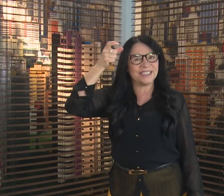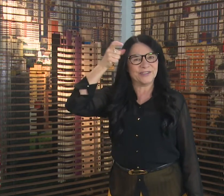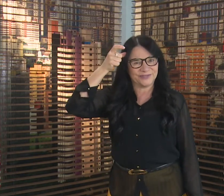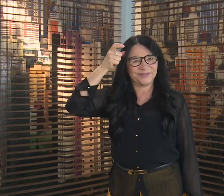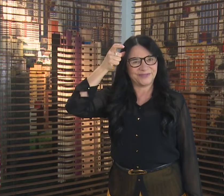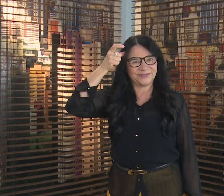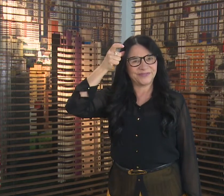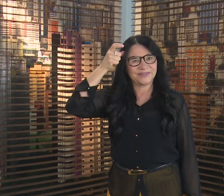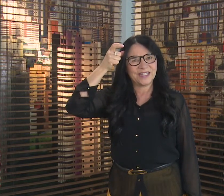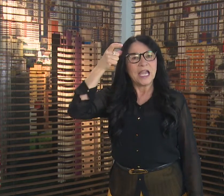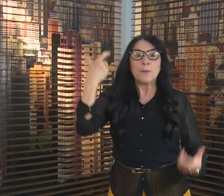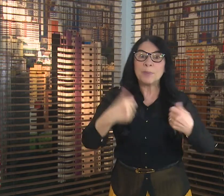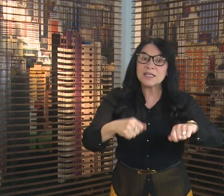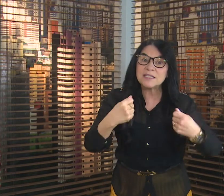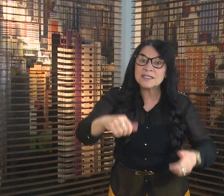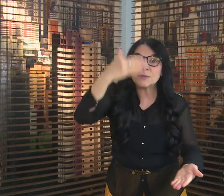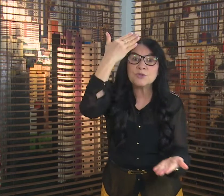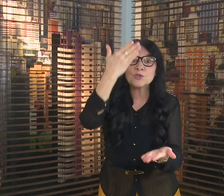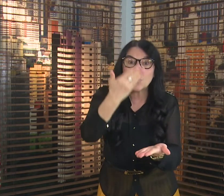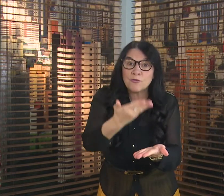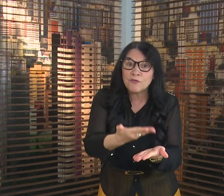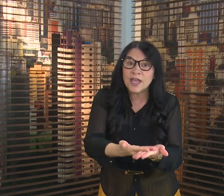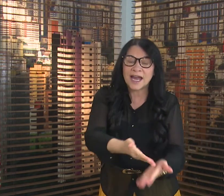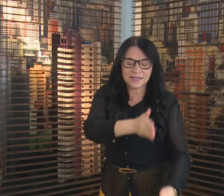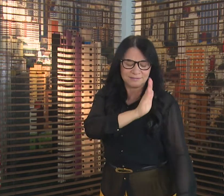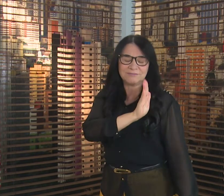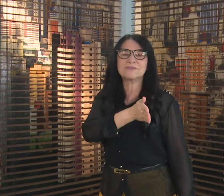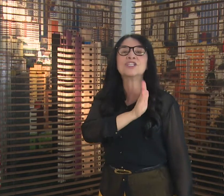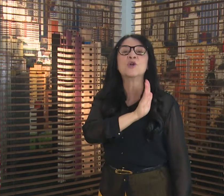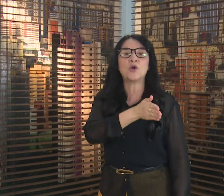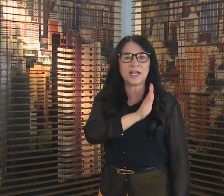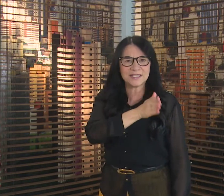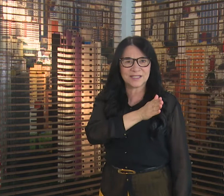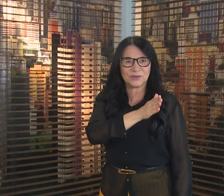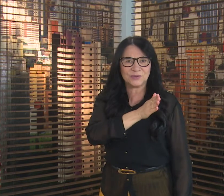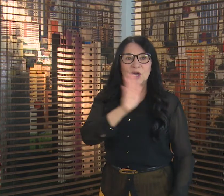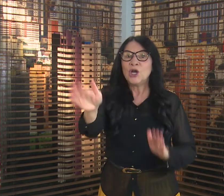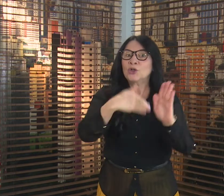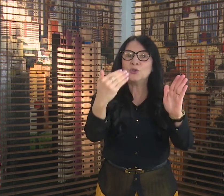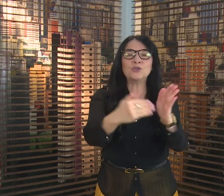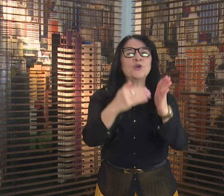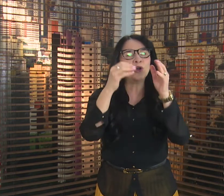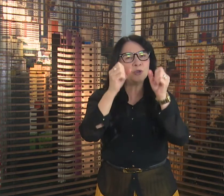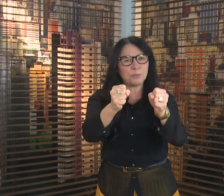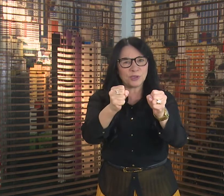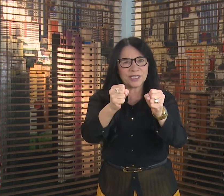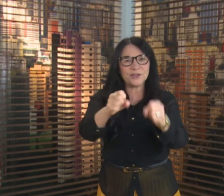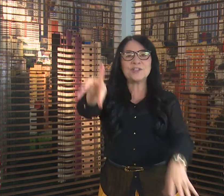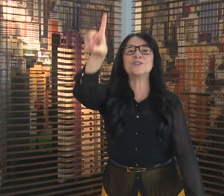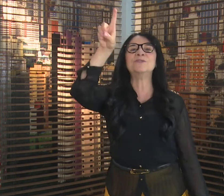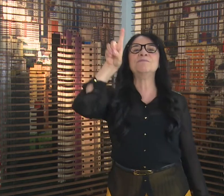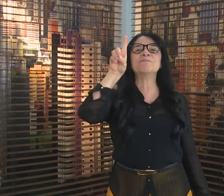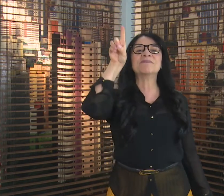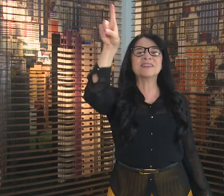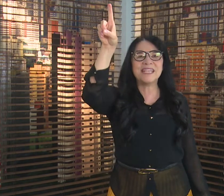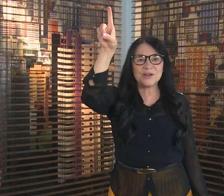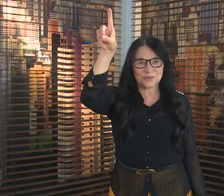maligno. Precisamos confiar de coração no Todo-Poderoso